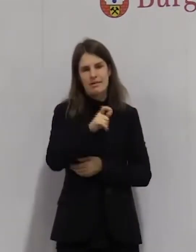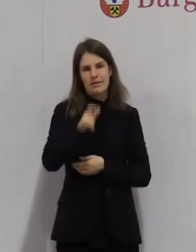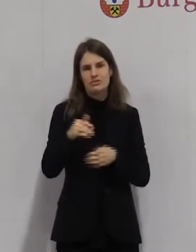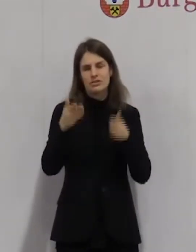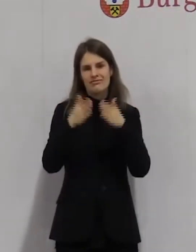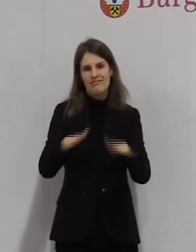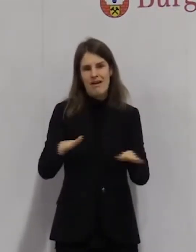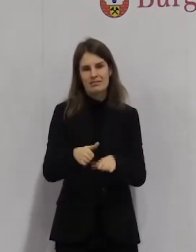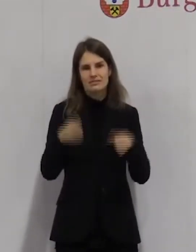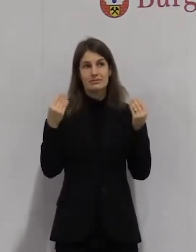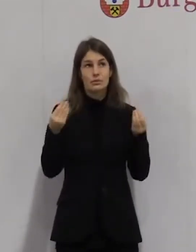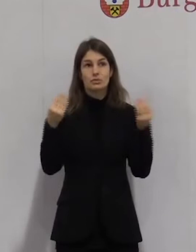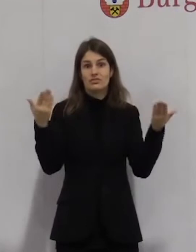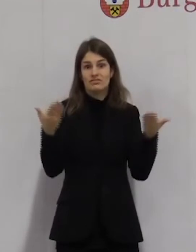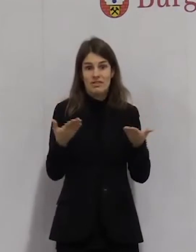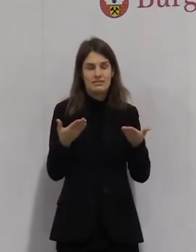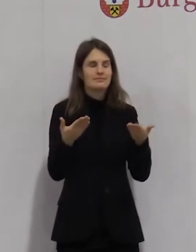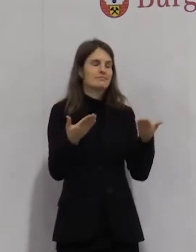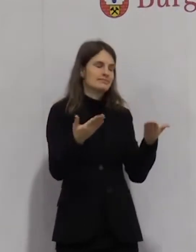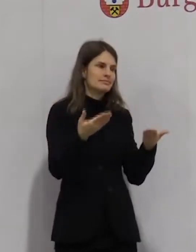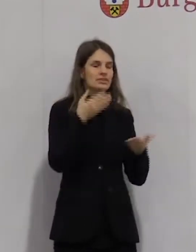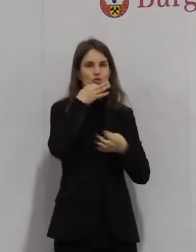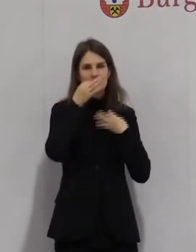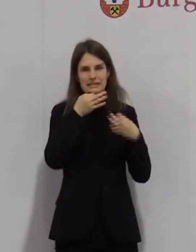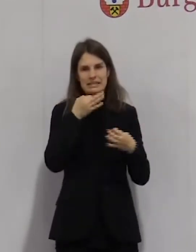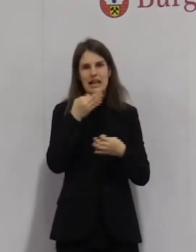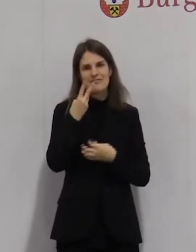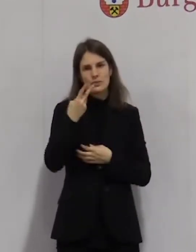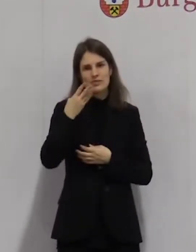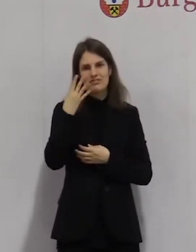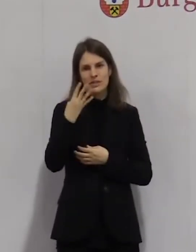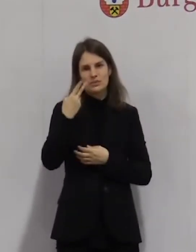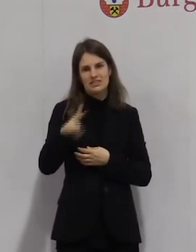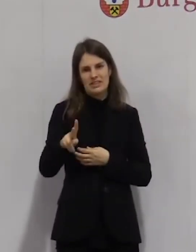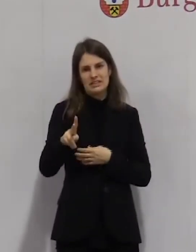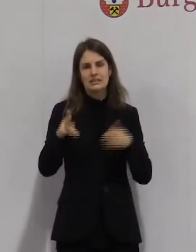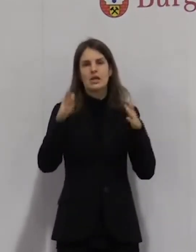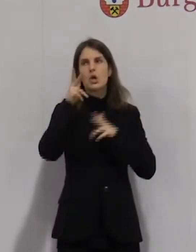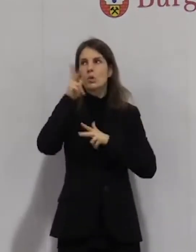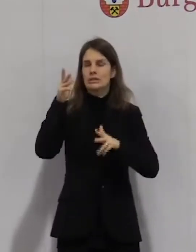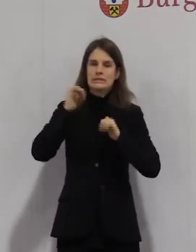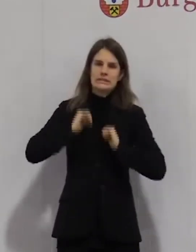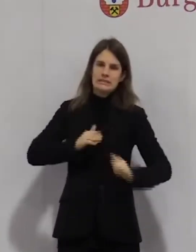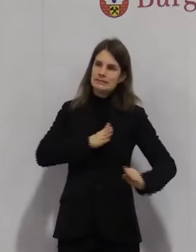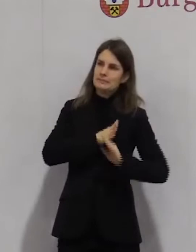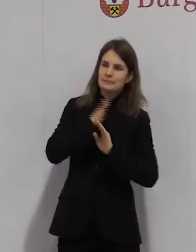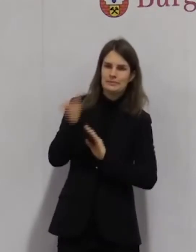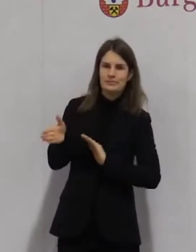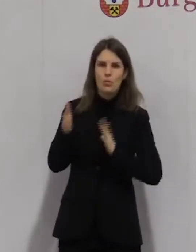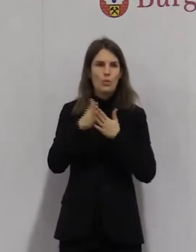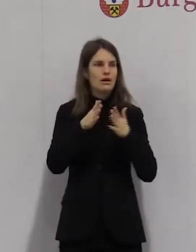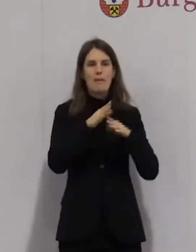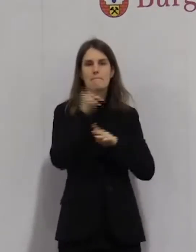Abend, an den Weihnachtsfeiertagen auch, aber besonders am Heiligen Abend, in die Gottesdienste oder in die heiligen Messen